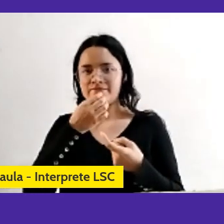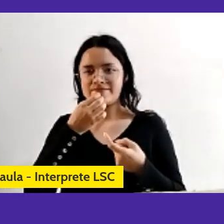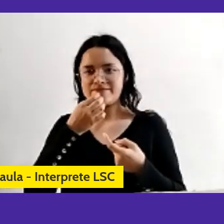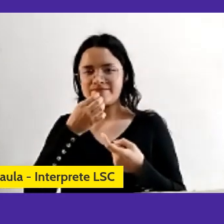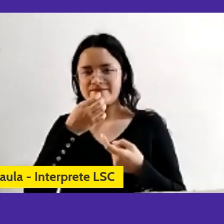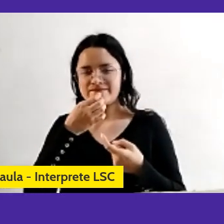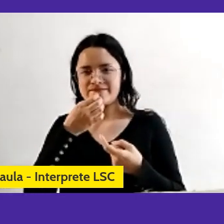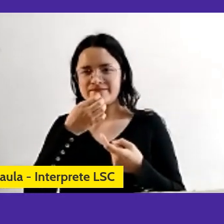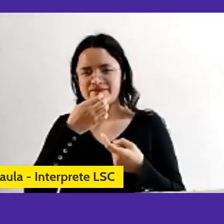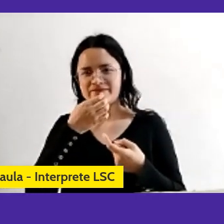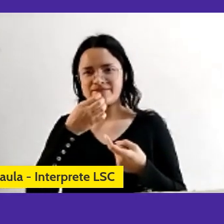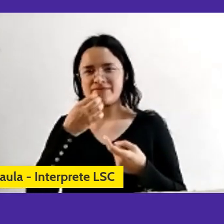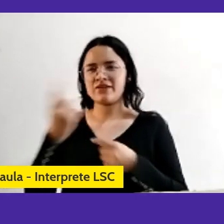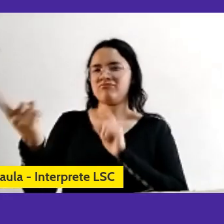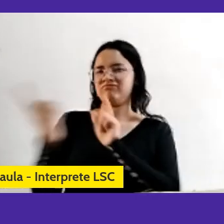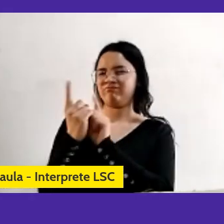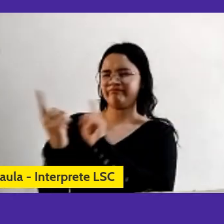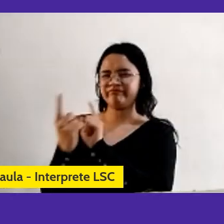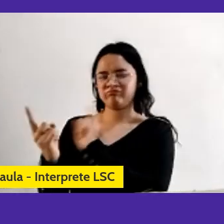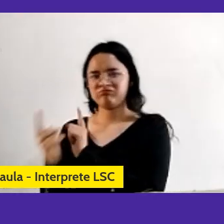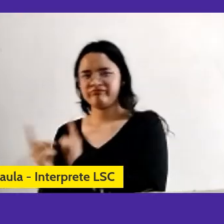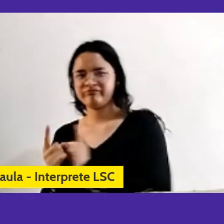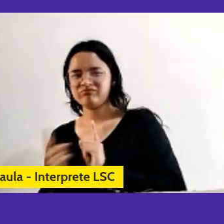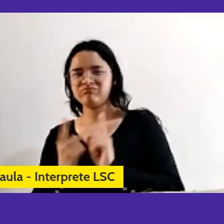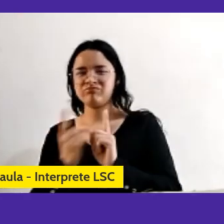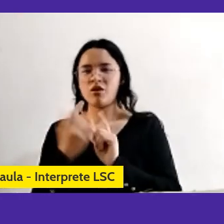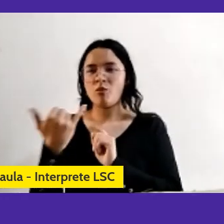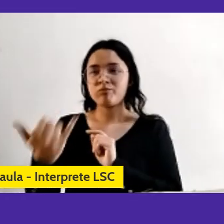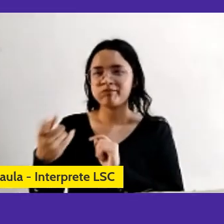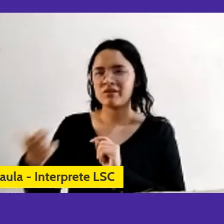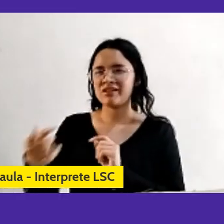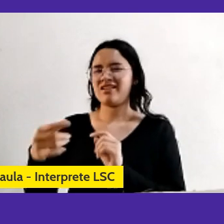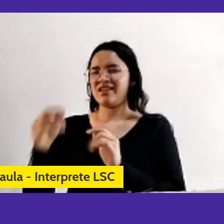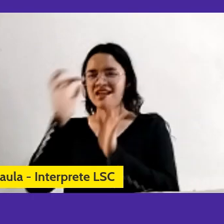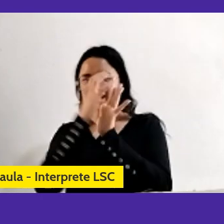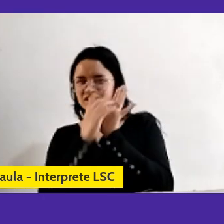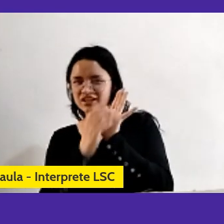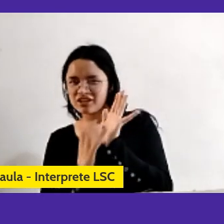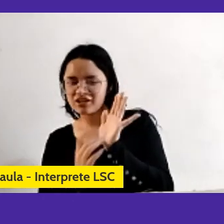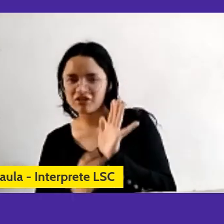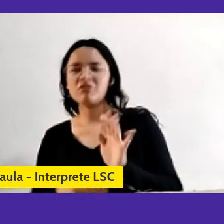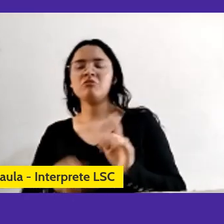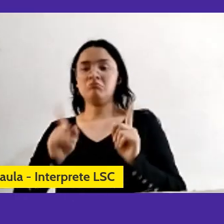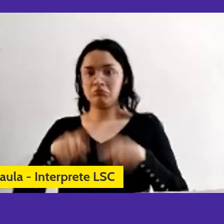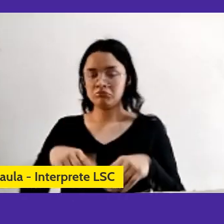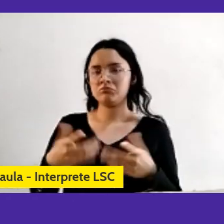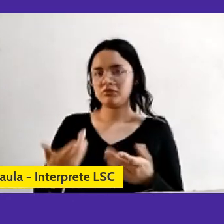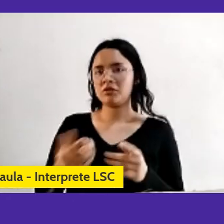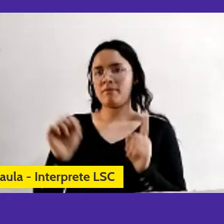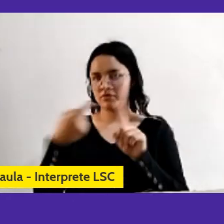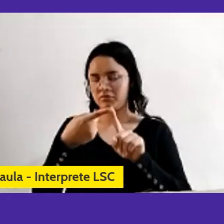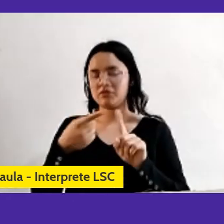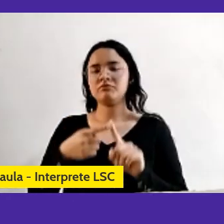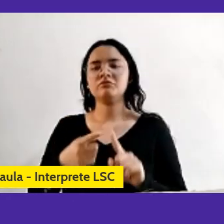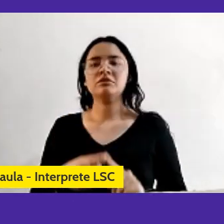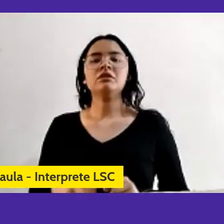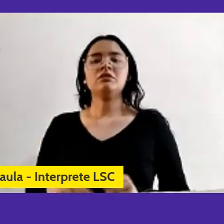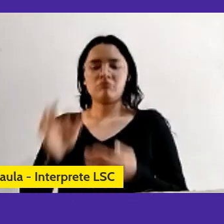tratamiento, y si tienen el guión, aunque sea una primera versión, también nos gusta leer los